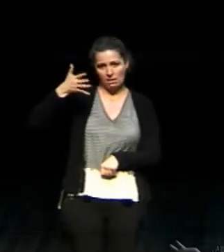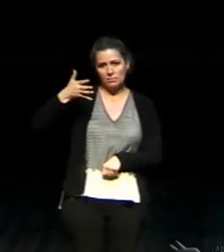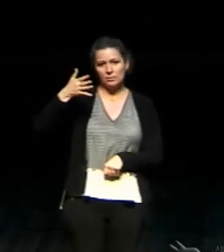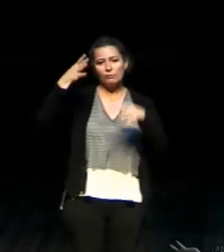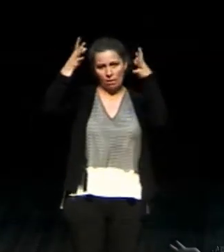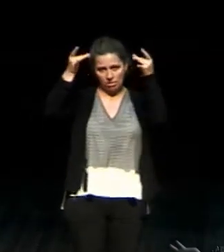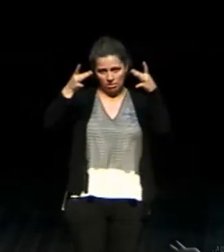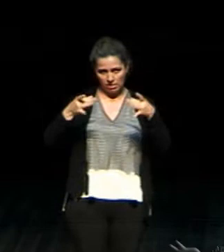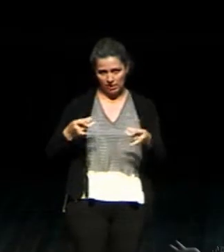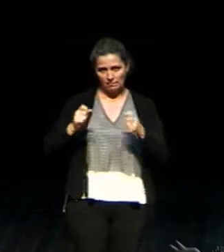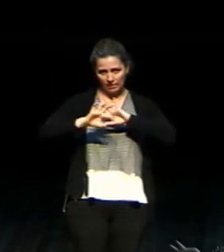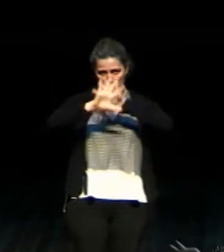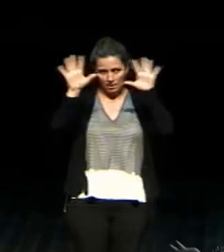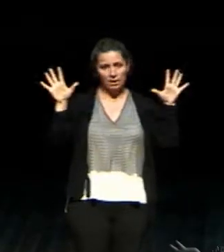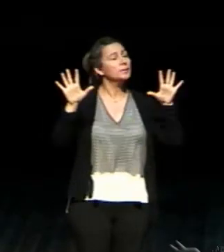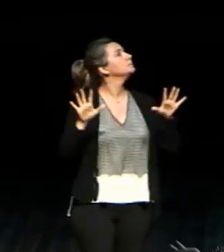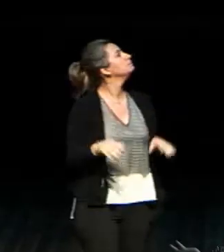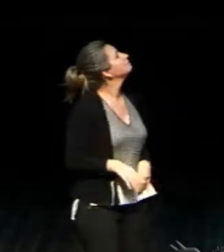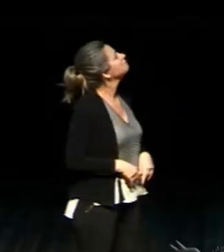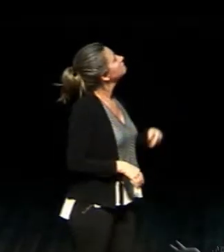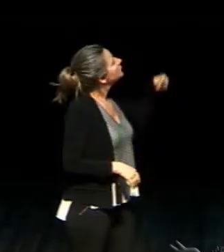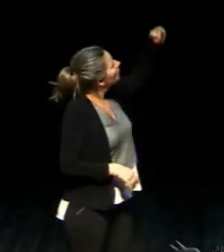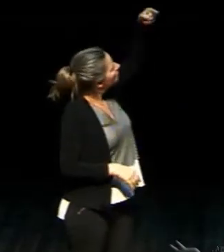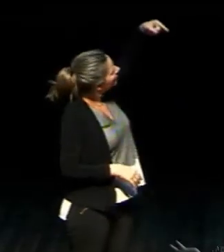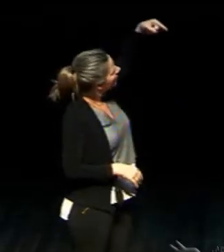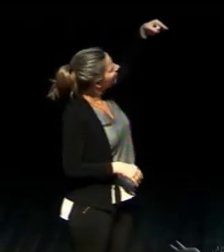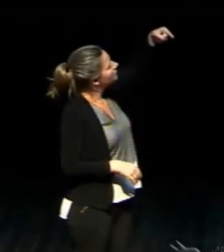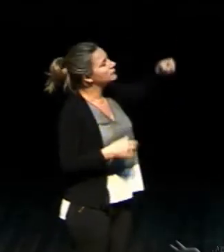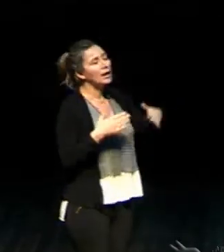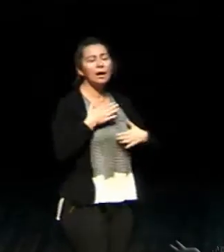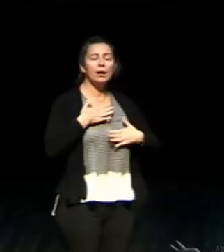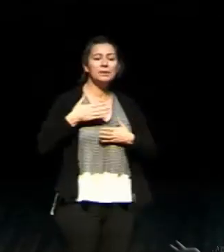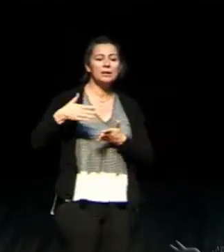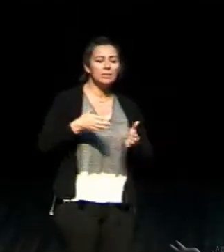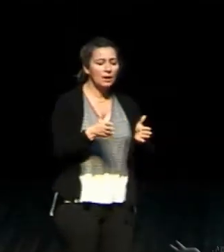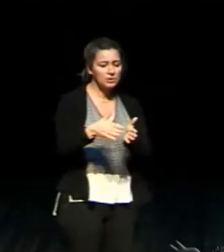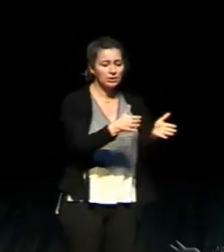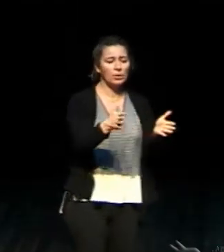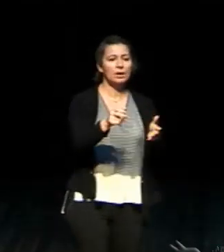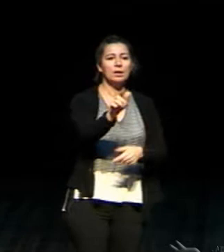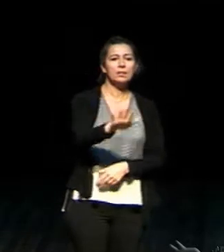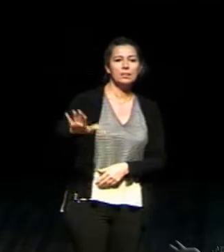E também um pouco de como eu pensei em explanar esses assuntos aqui para vocês.